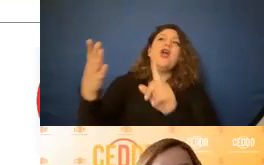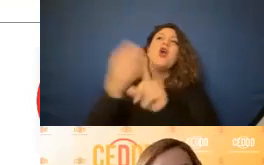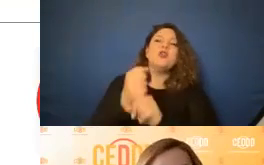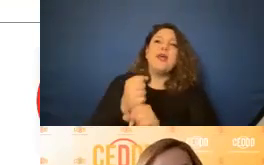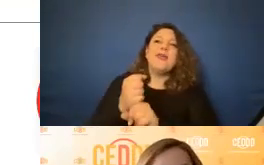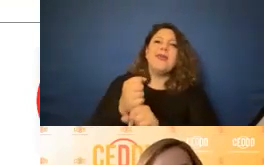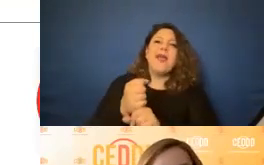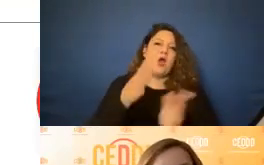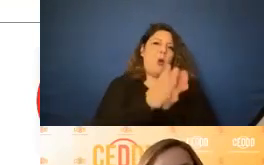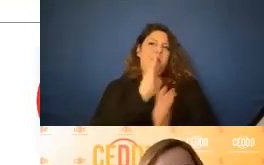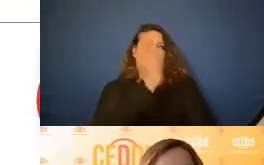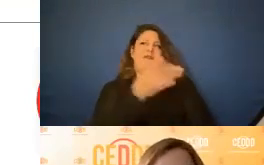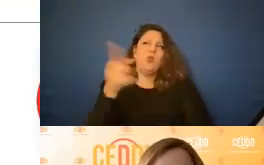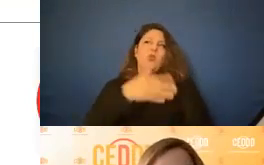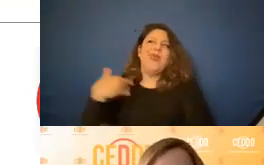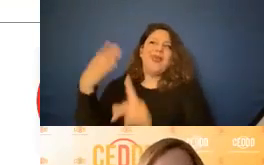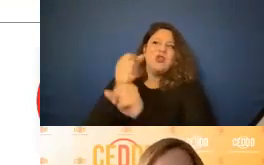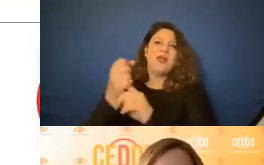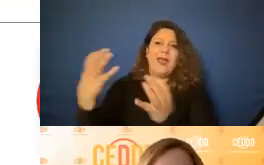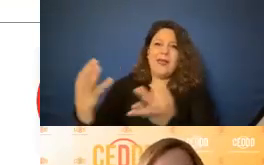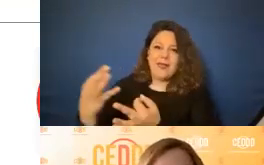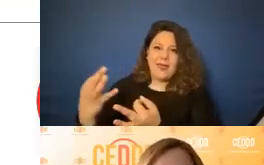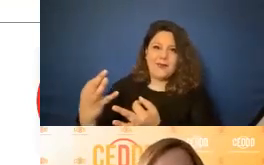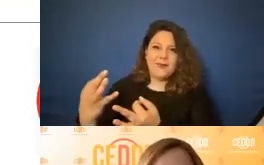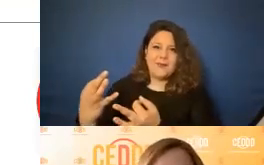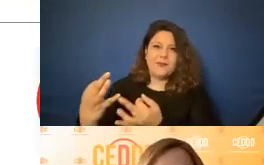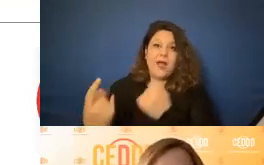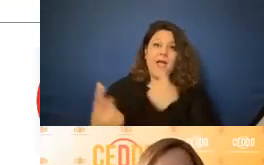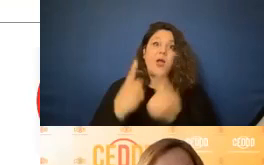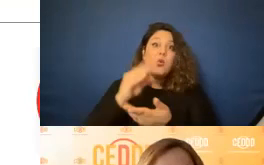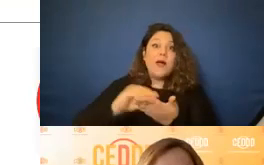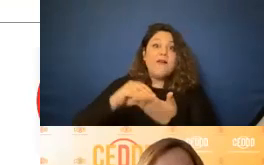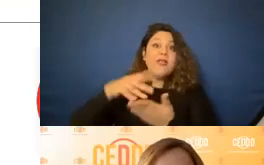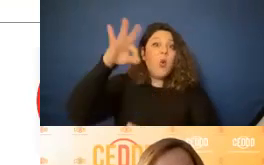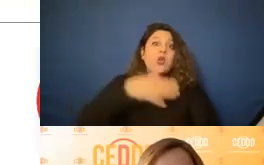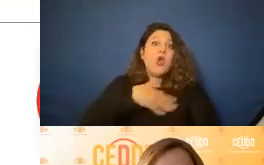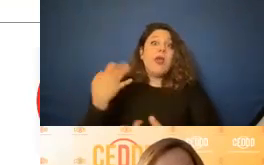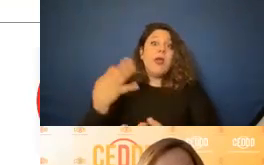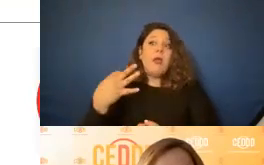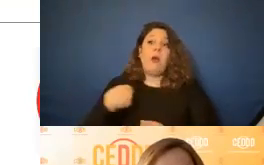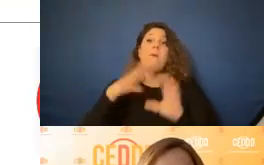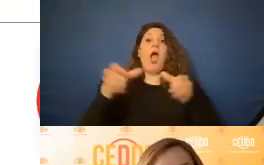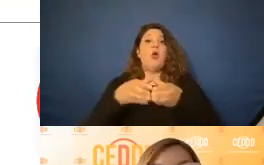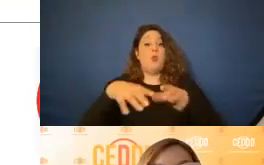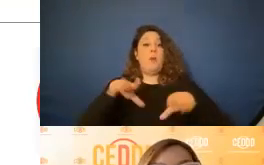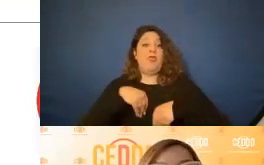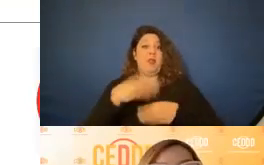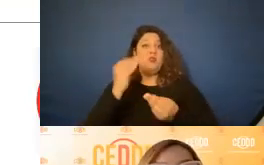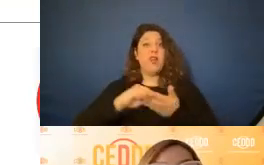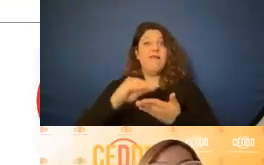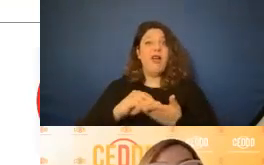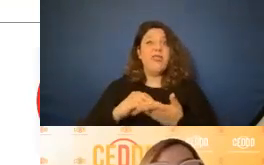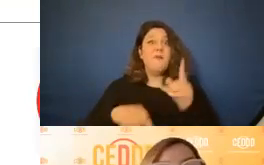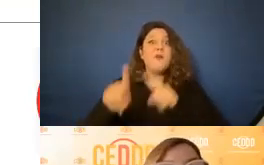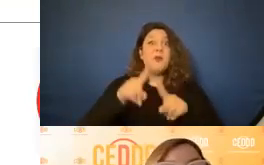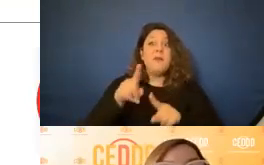este compañero tuyo, ¿no? A veces lo único que quieren es ser aceptados en el grupo. Muchas veces el problema es que estos niños